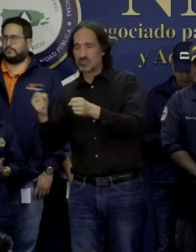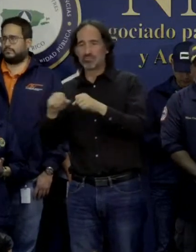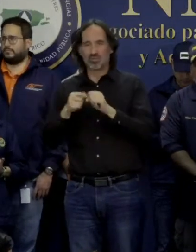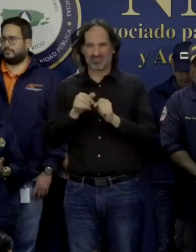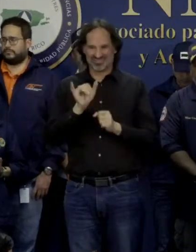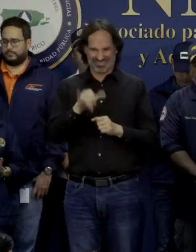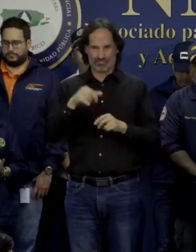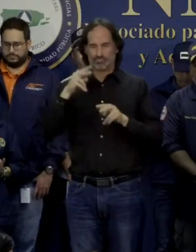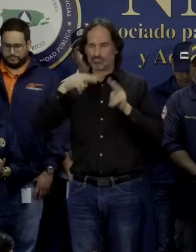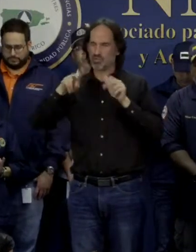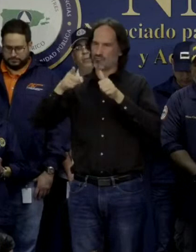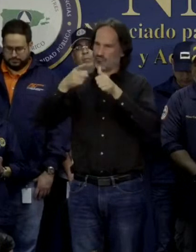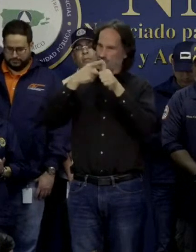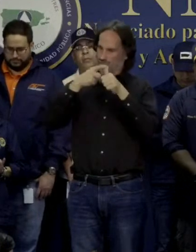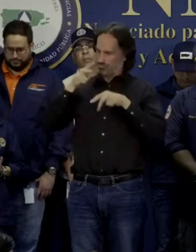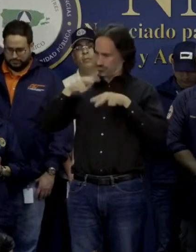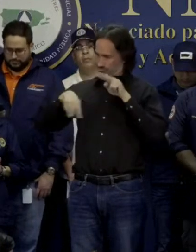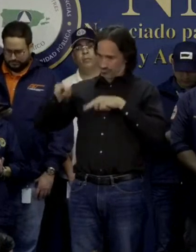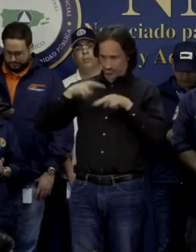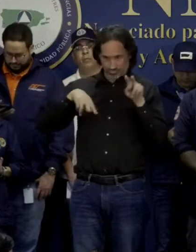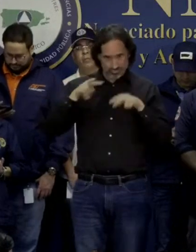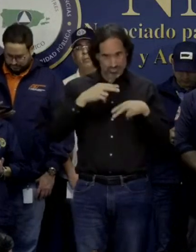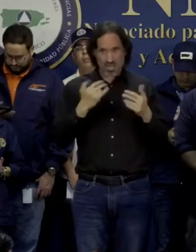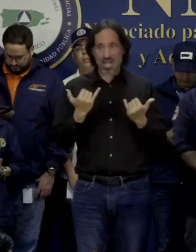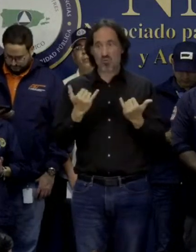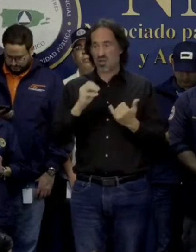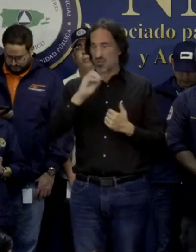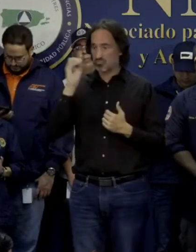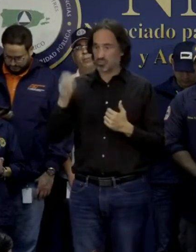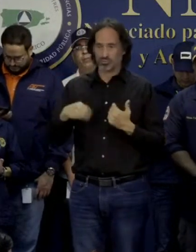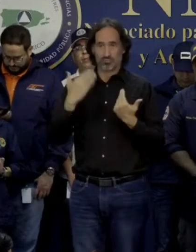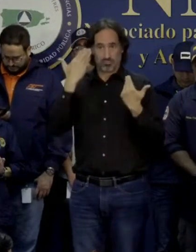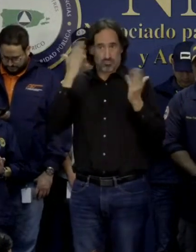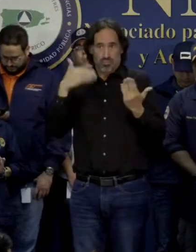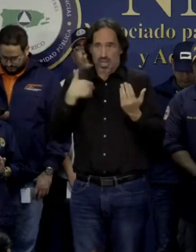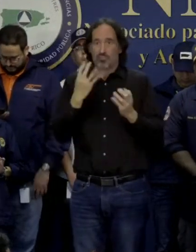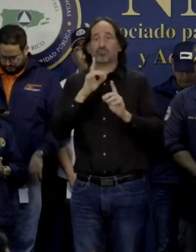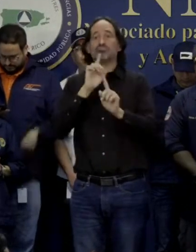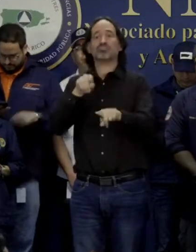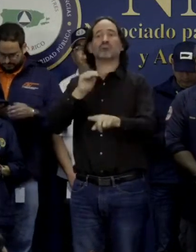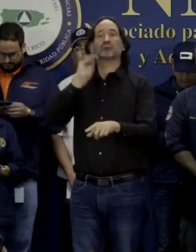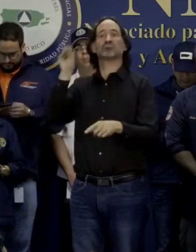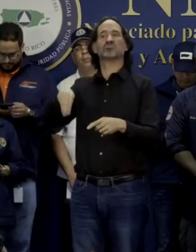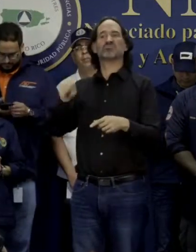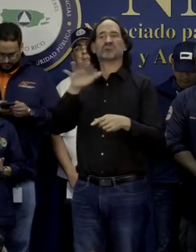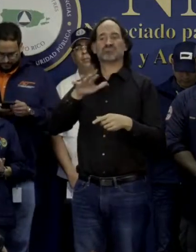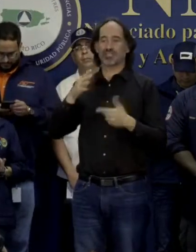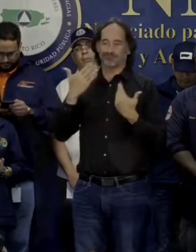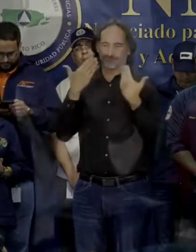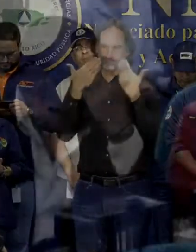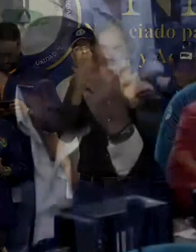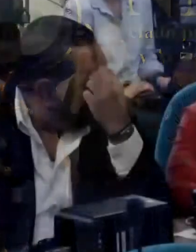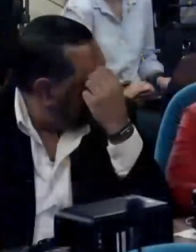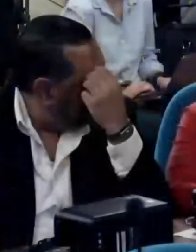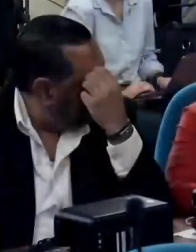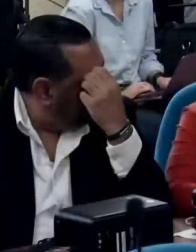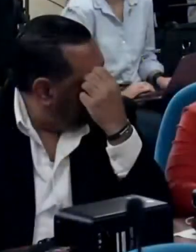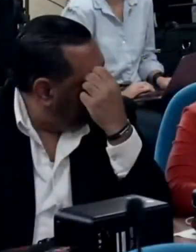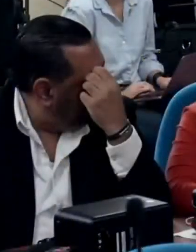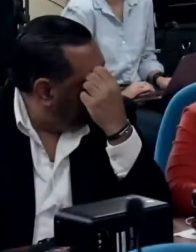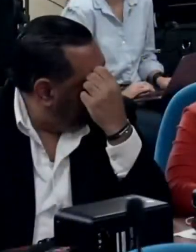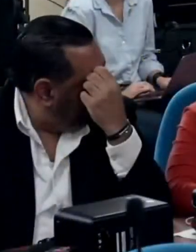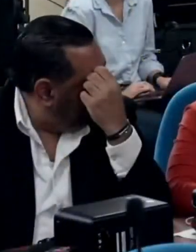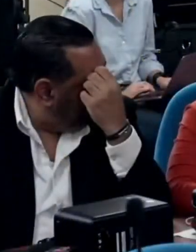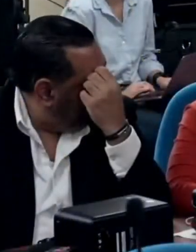que 100% eso no lo vamos a contestar, eso pues eso depende. Cuando usted dice, y perdón que le interrumpa, cuando usted dice varios días, estamos hablando de que con